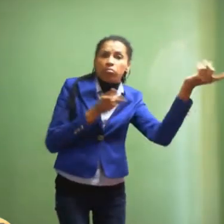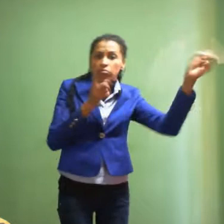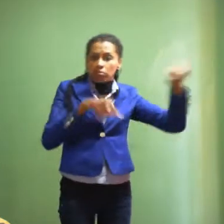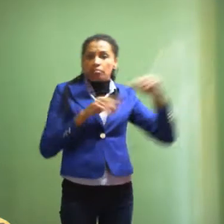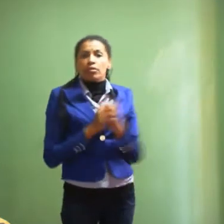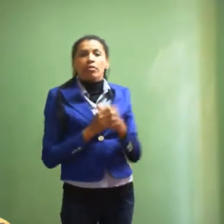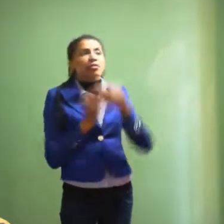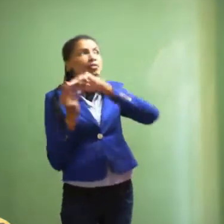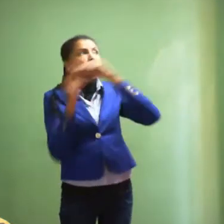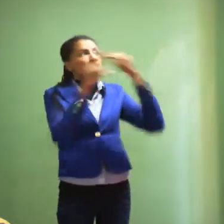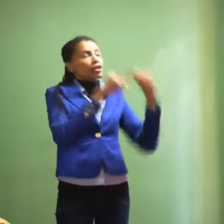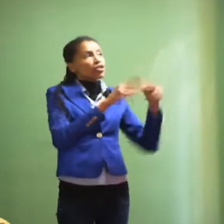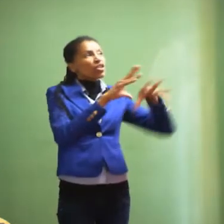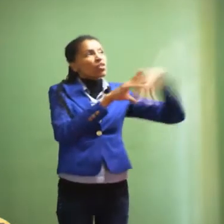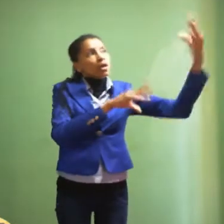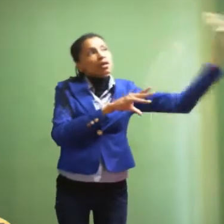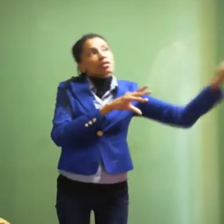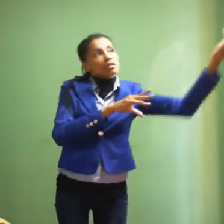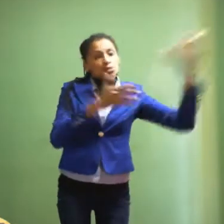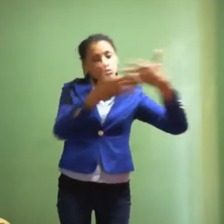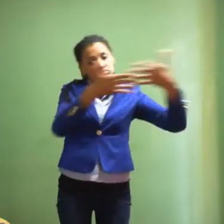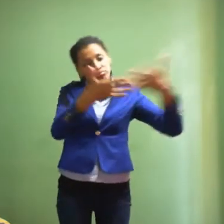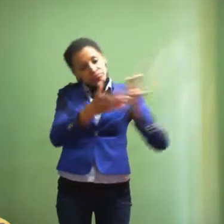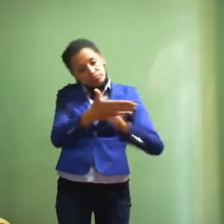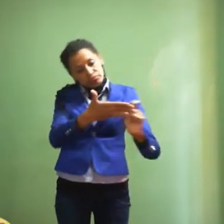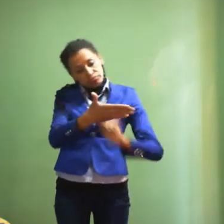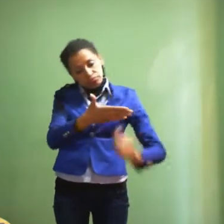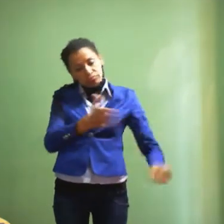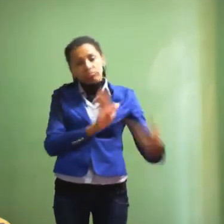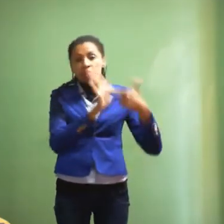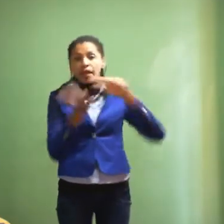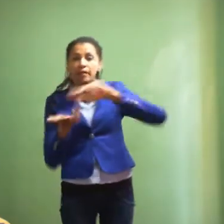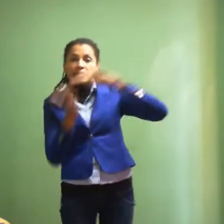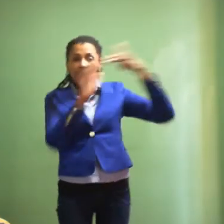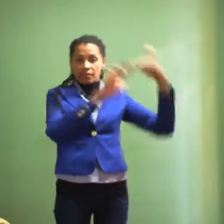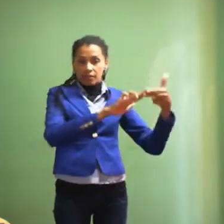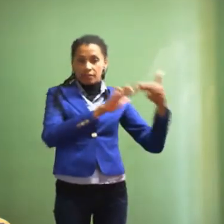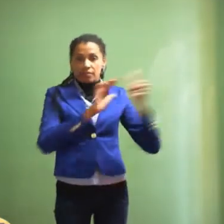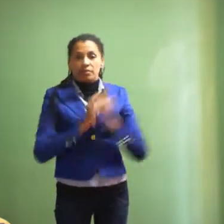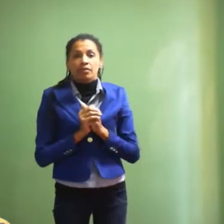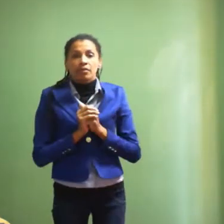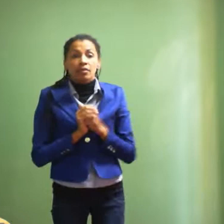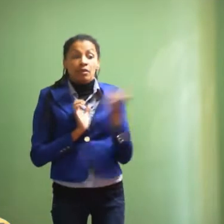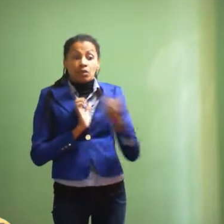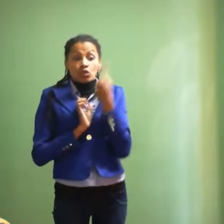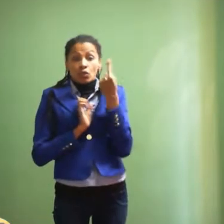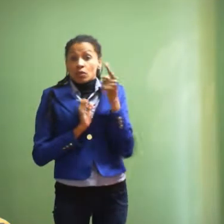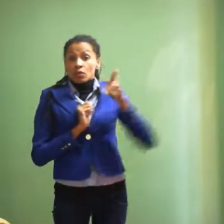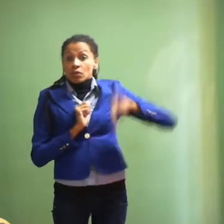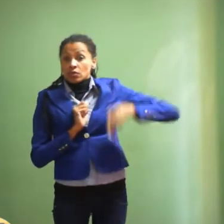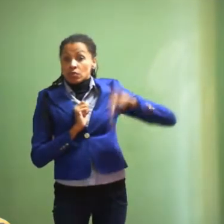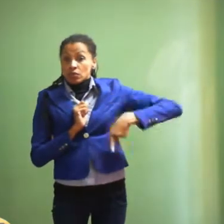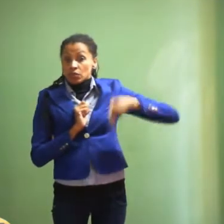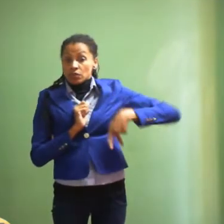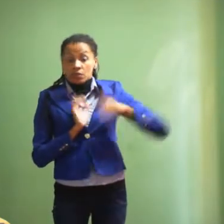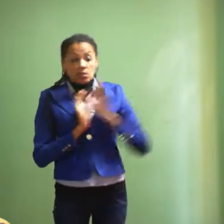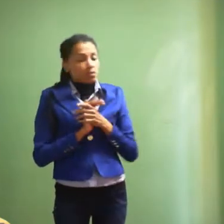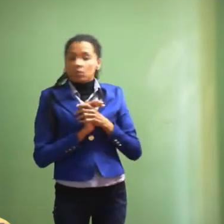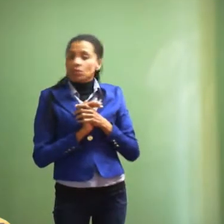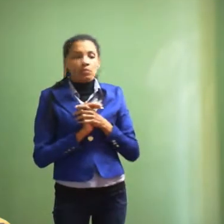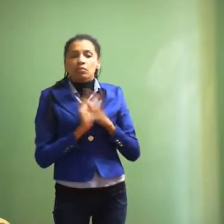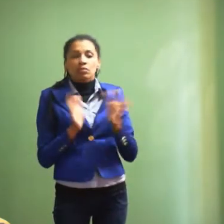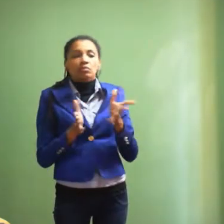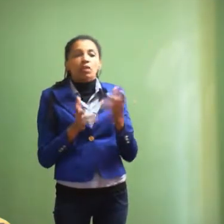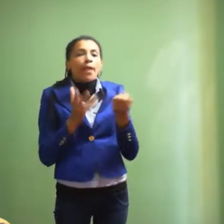salida pedagógica reconstruyeron la situación de manera escrita. Entonces, no solamente lo que ocurre en el aula da la posibilidad de